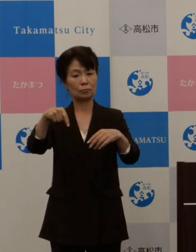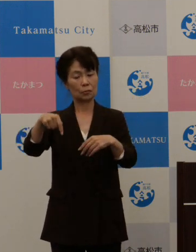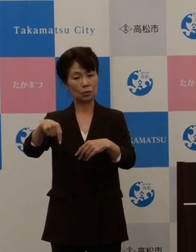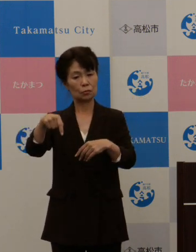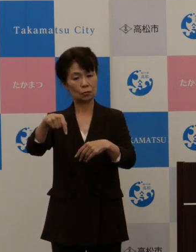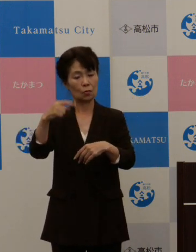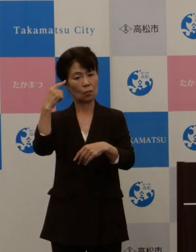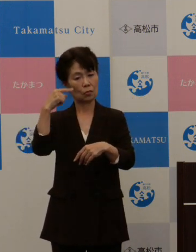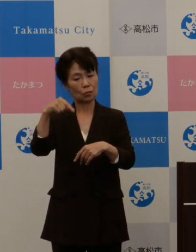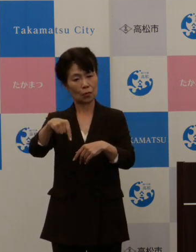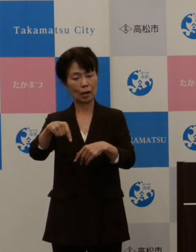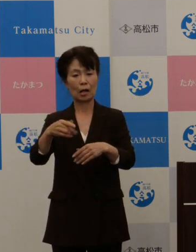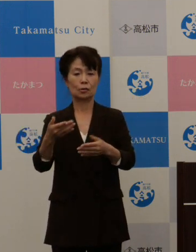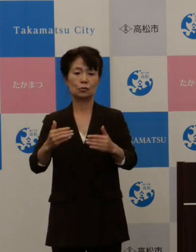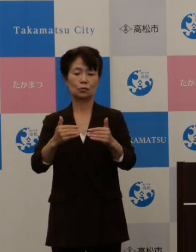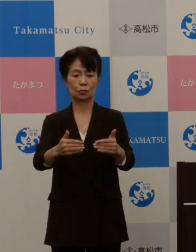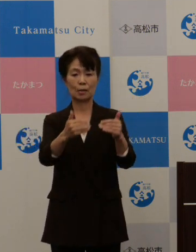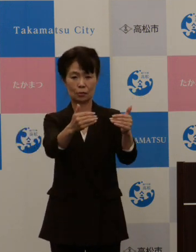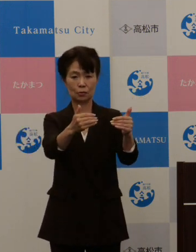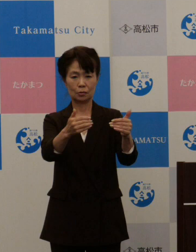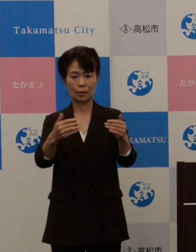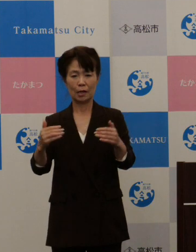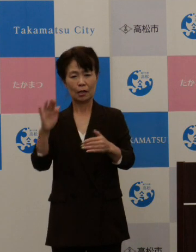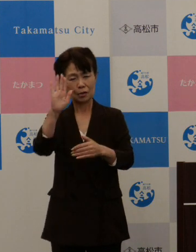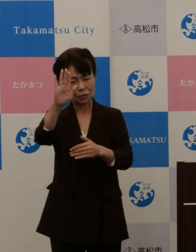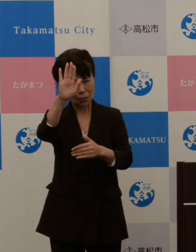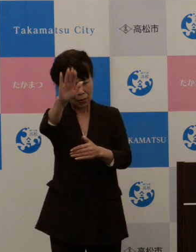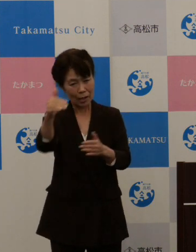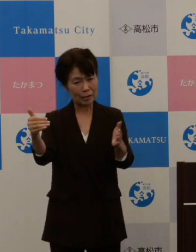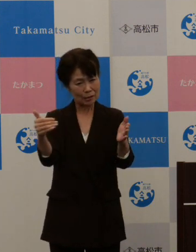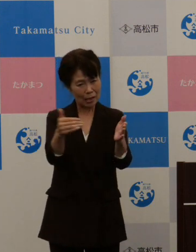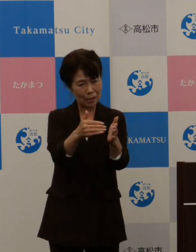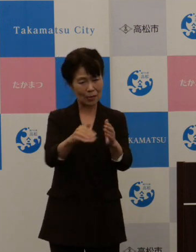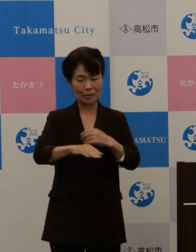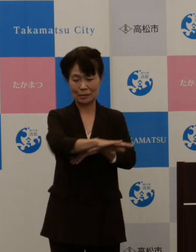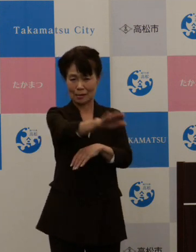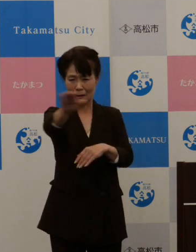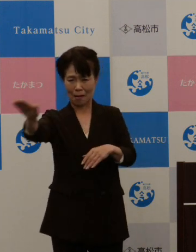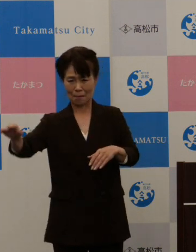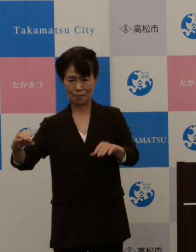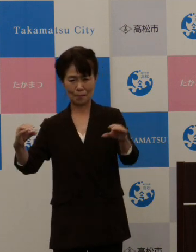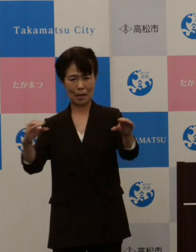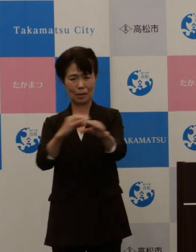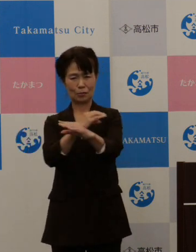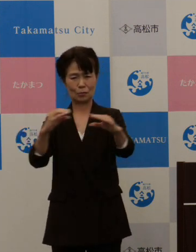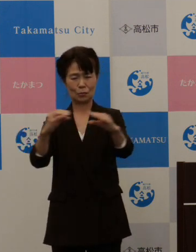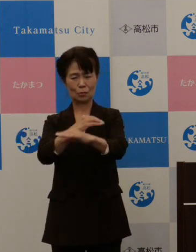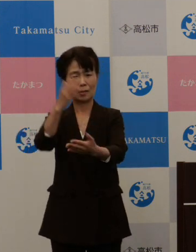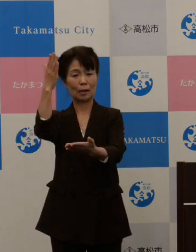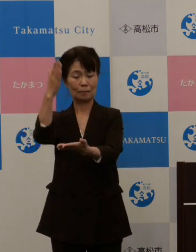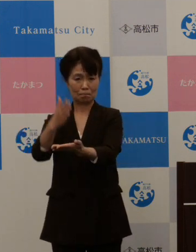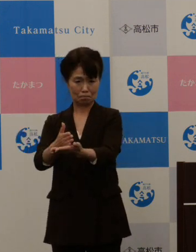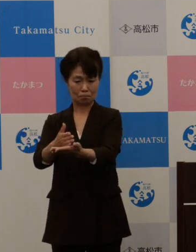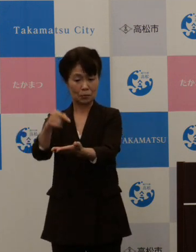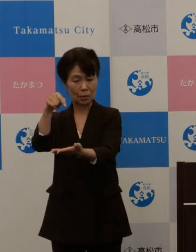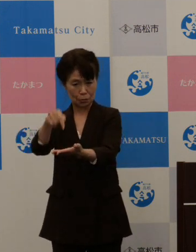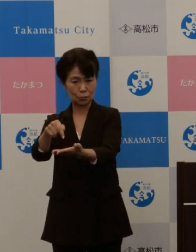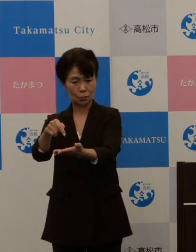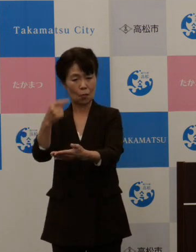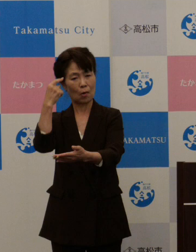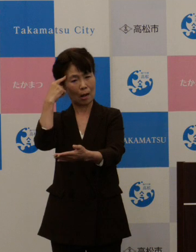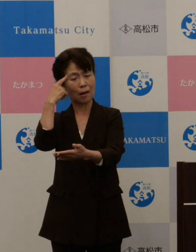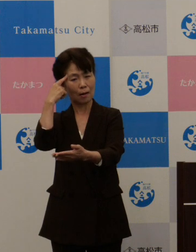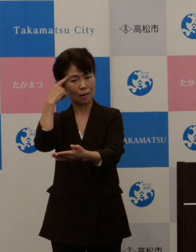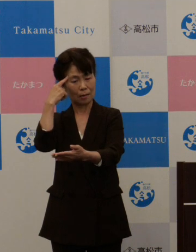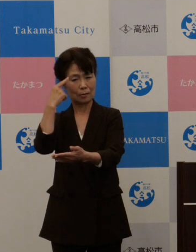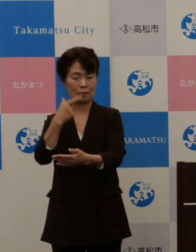から始めていって、まあ、最終的に全面通行止めの方向も検討していくということで進めてまい